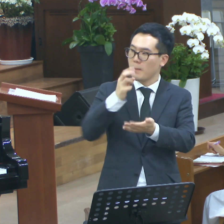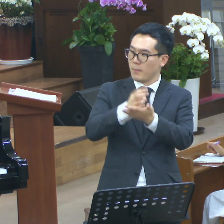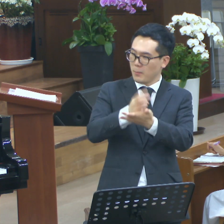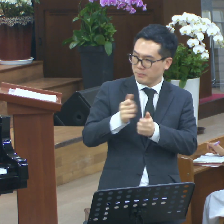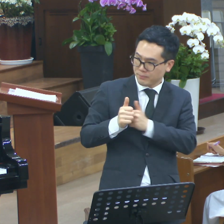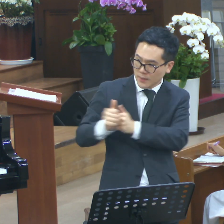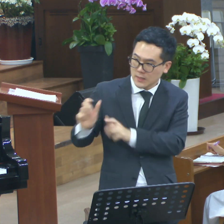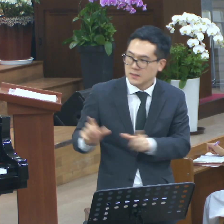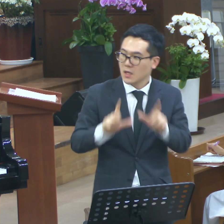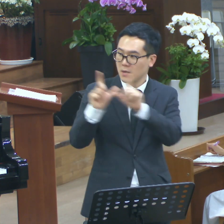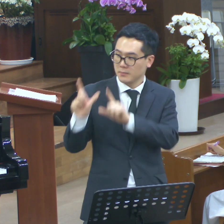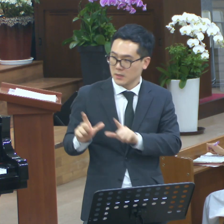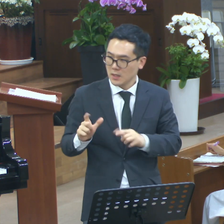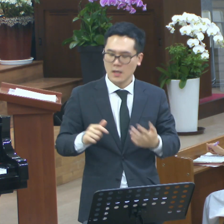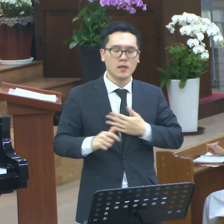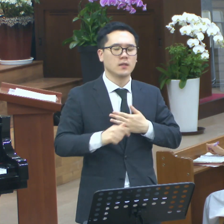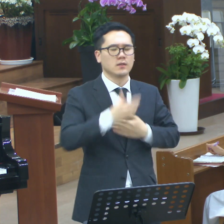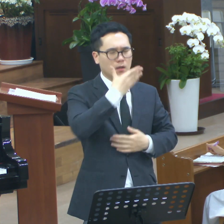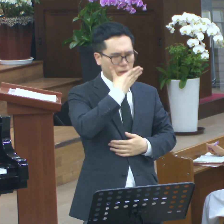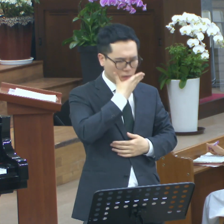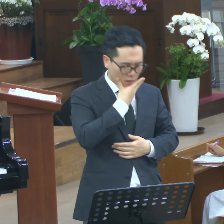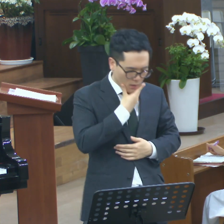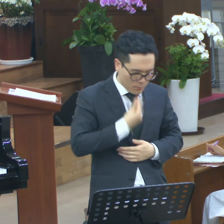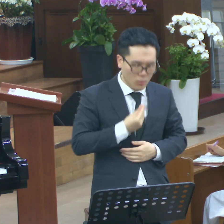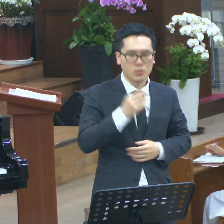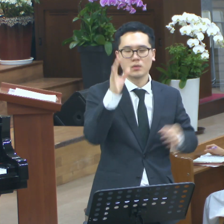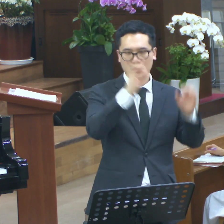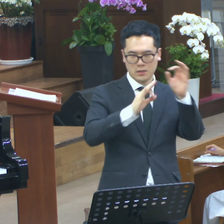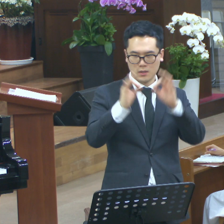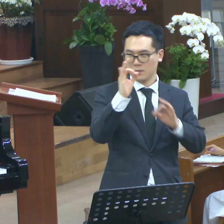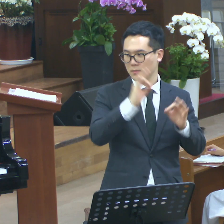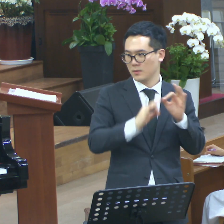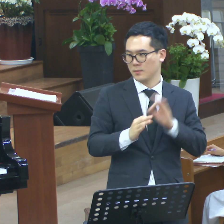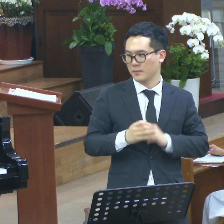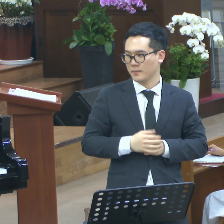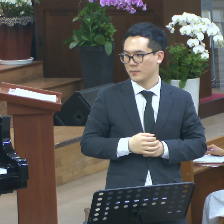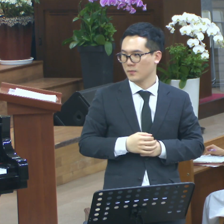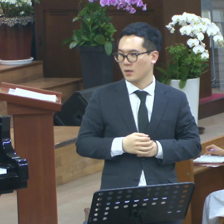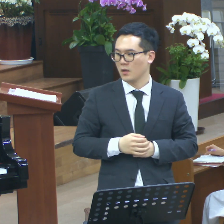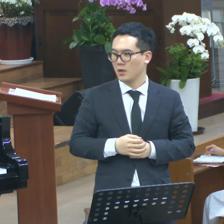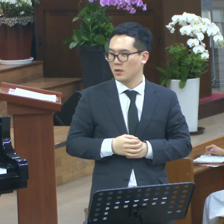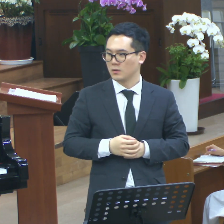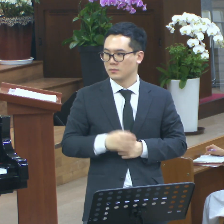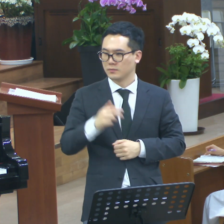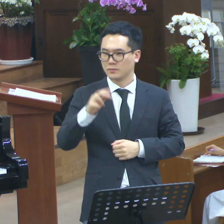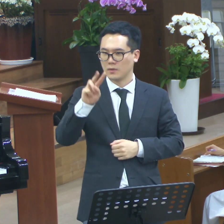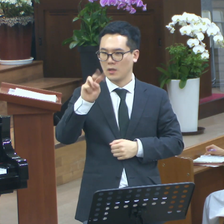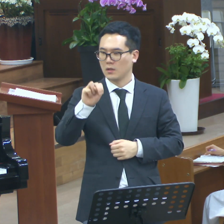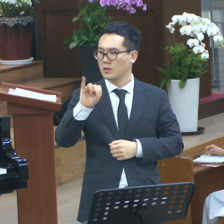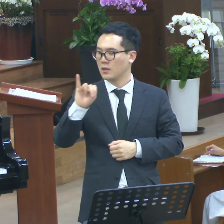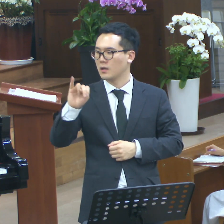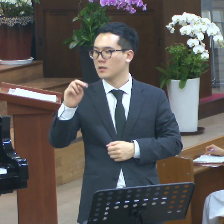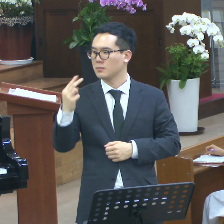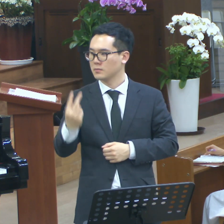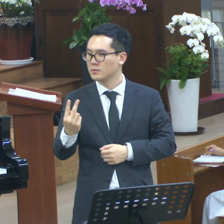사는 게 행복이다. 그렇게 결론을 내린 거죠. NIV 성경에는 당신의 법을 따라 살아온 것이 지금까지 내